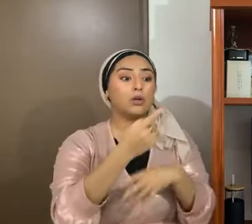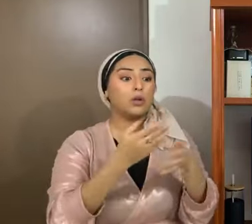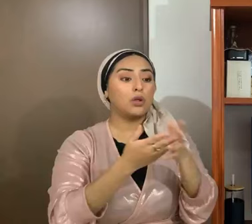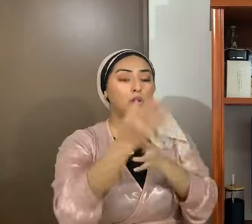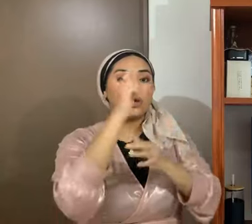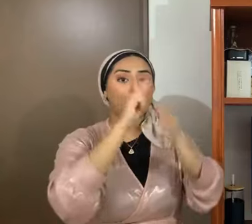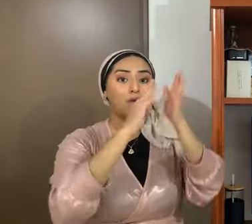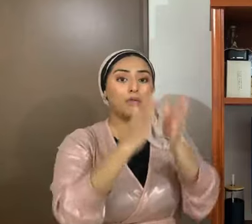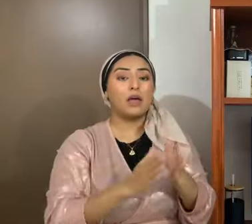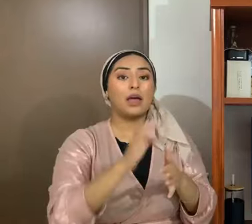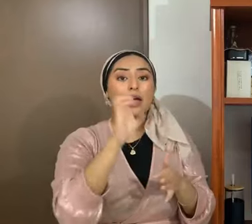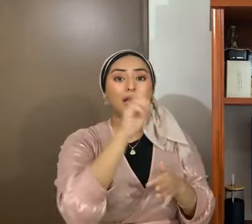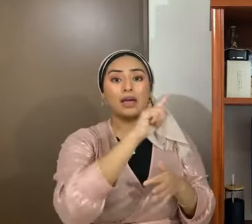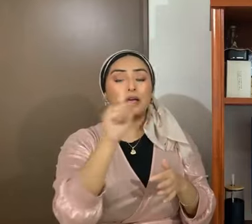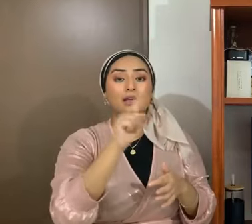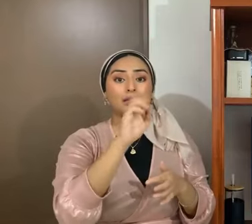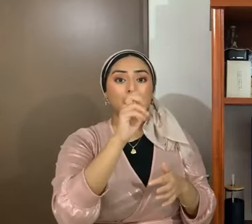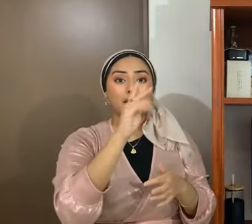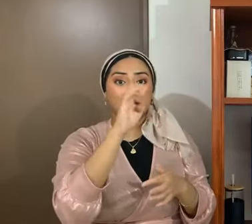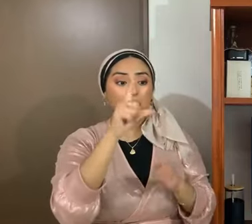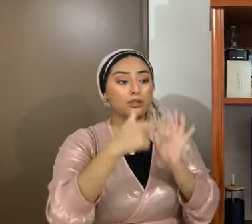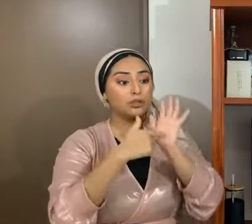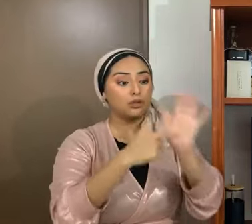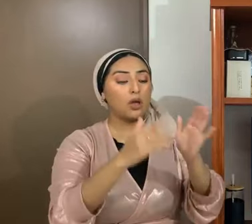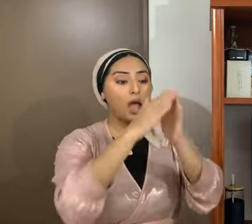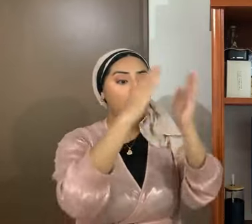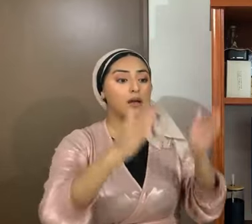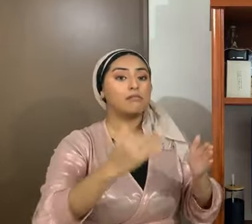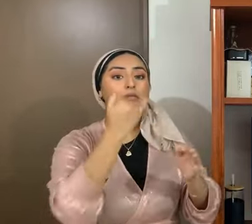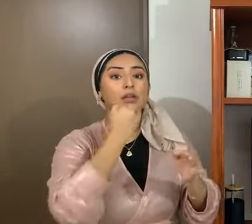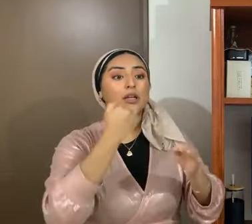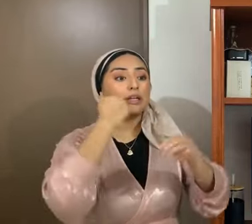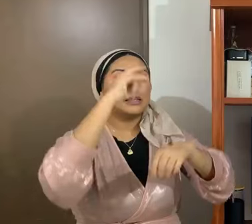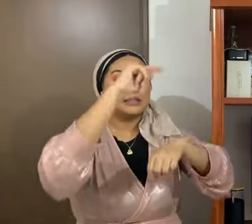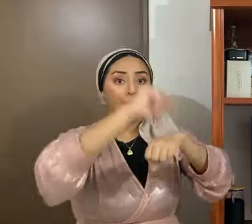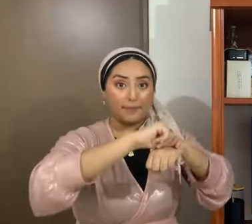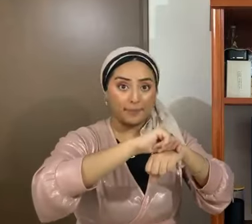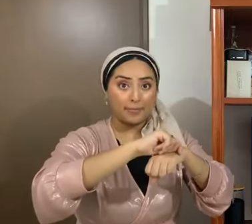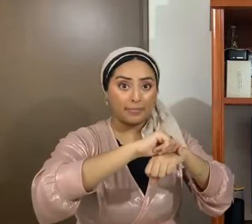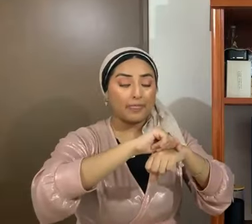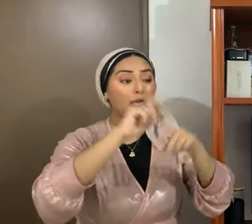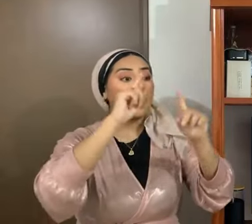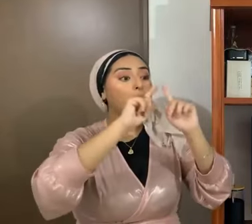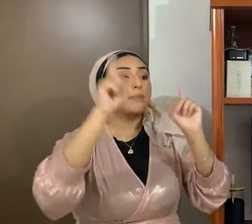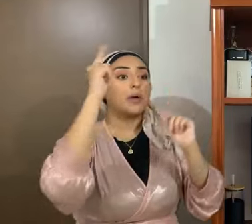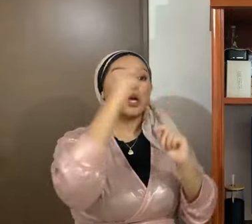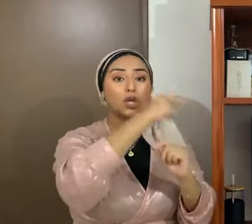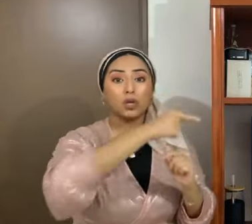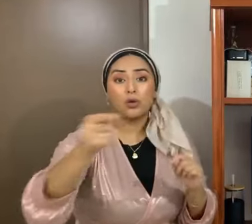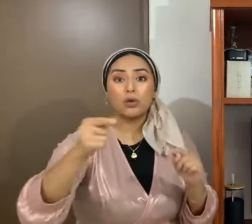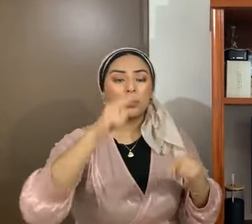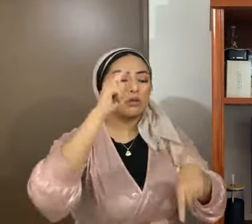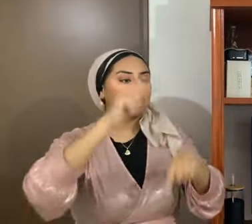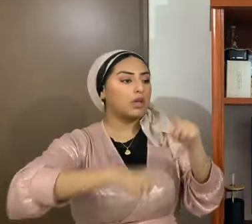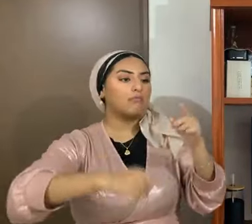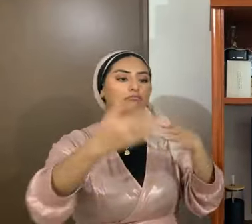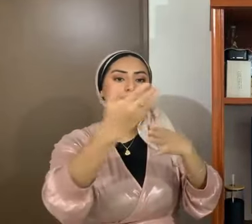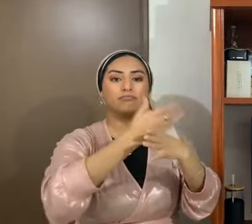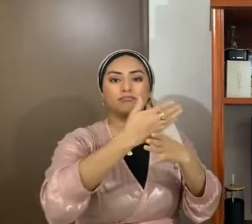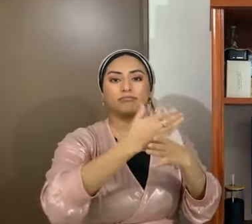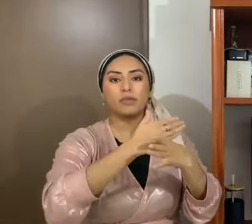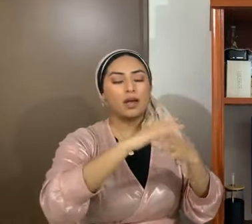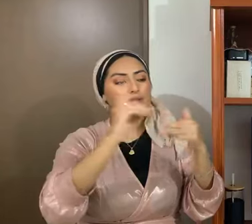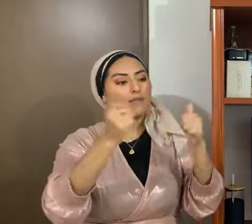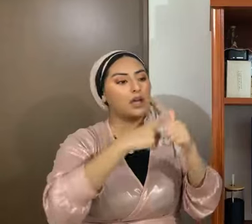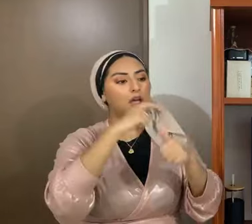profeta Ezequiel, muéstrale a la casa de Israel el templo. Miren, aquí está el templo, pero ustedes no pueden participar si no se